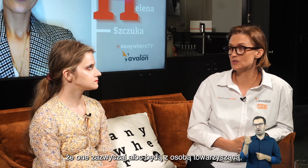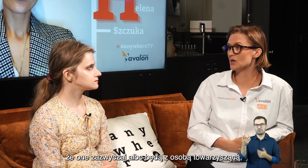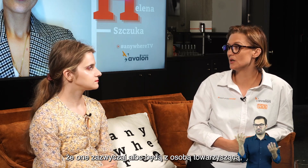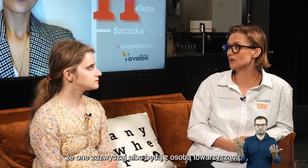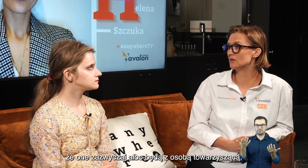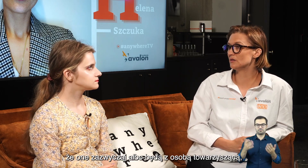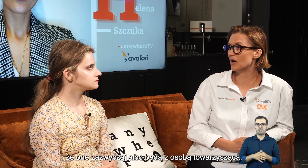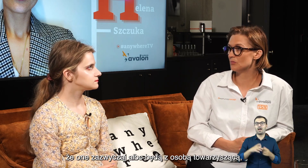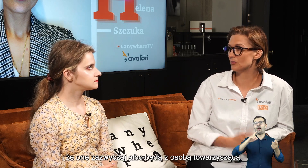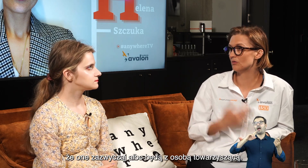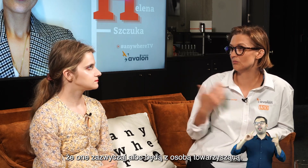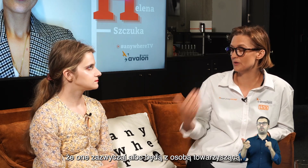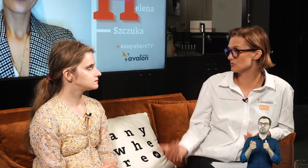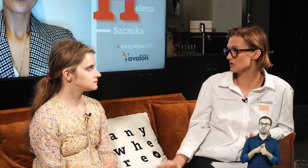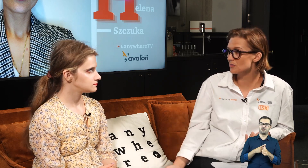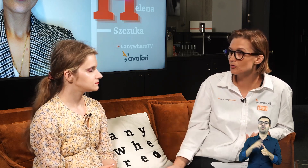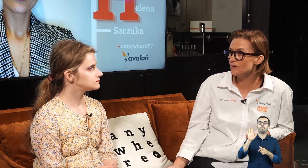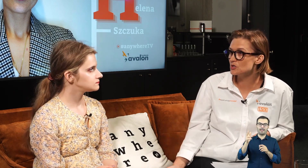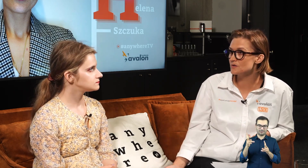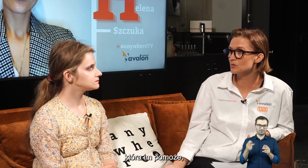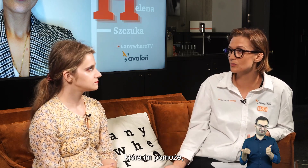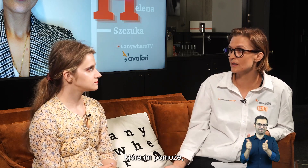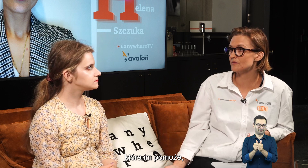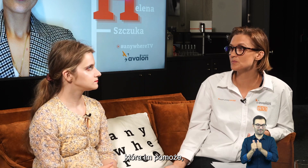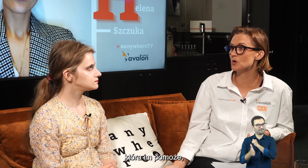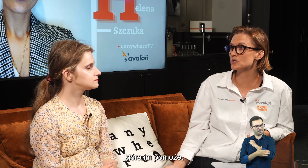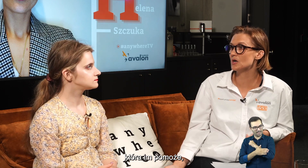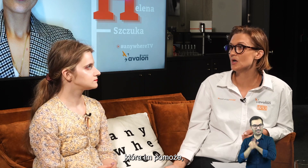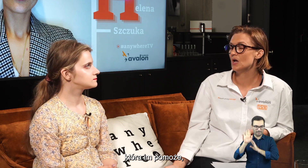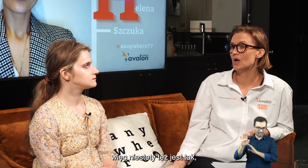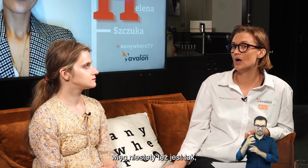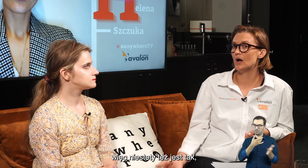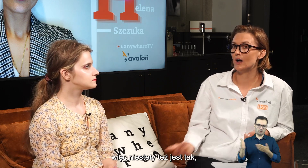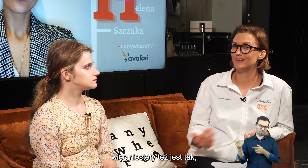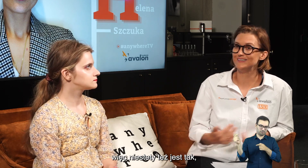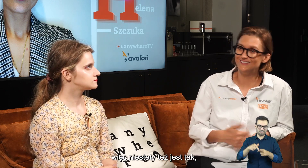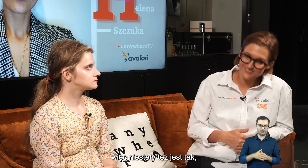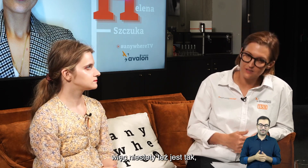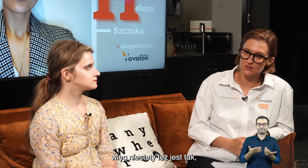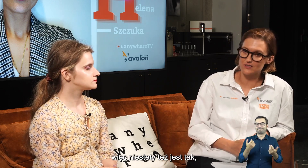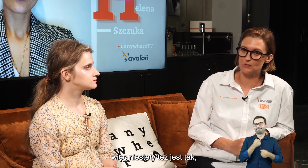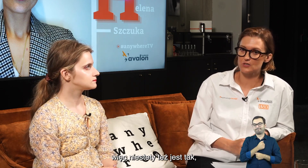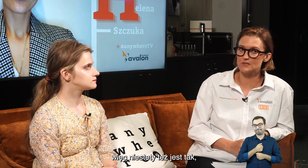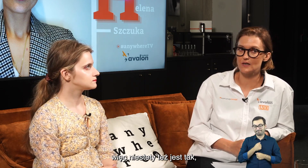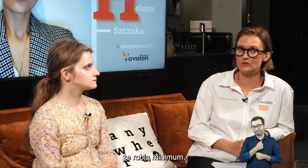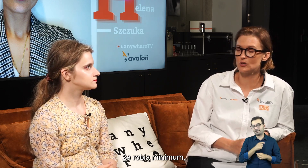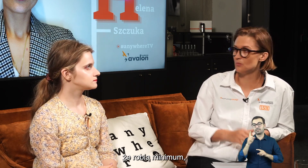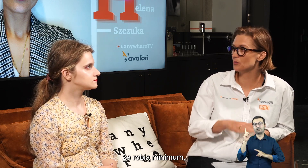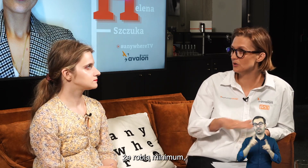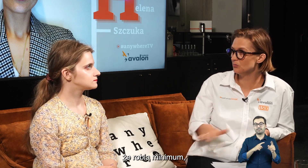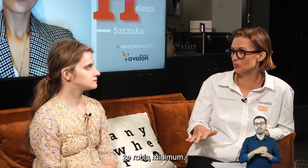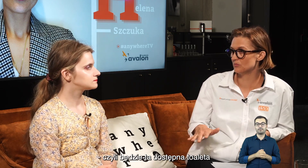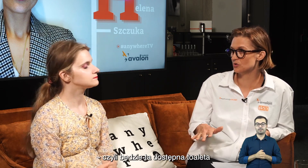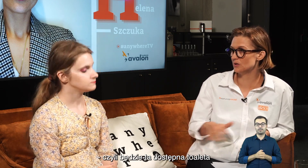one zazwyczaj albo będą z osobą towarzyszącą, która tam wspomoże. I niestety czasami też jest tak, że